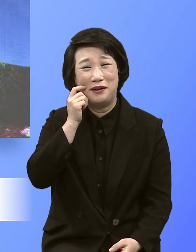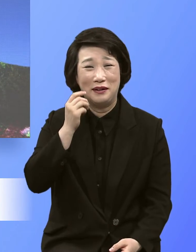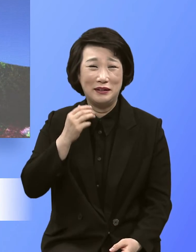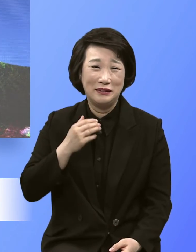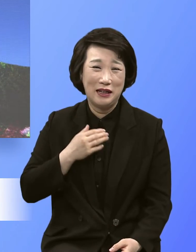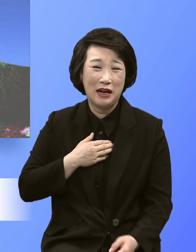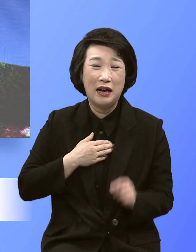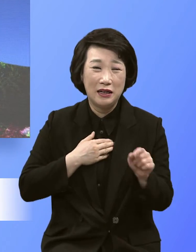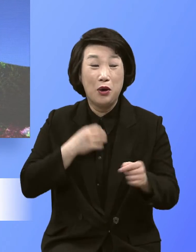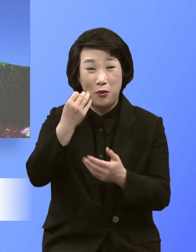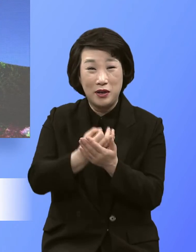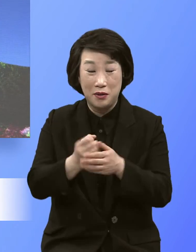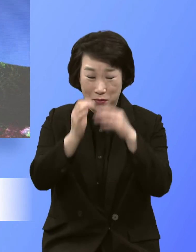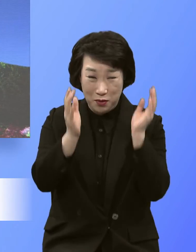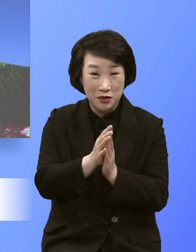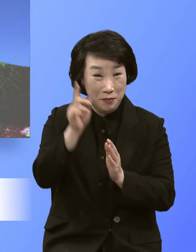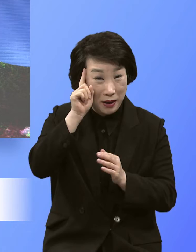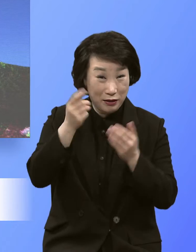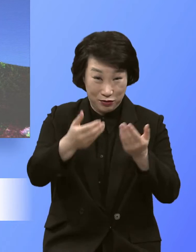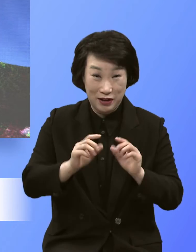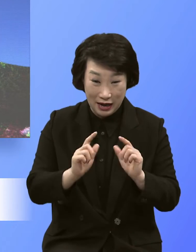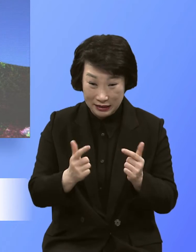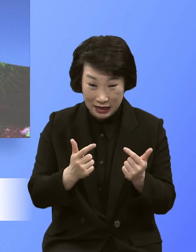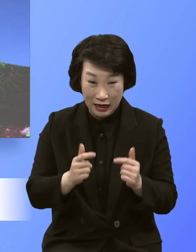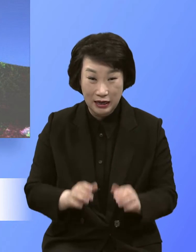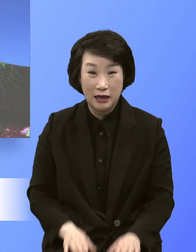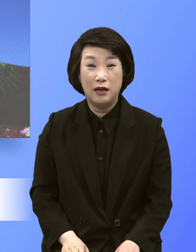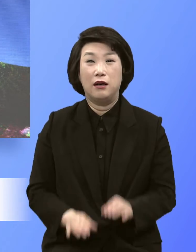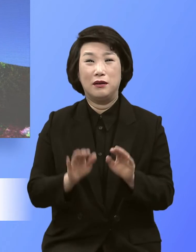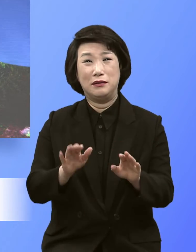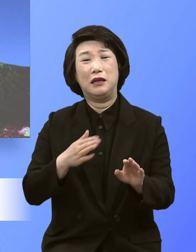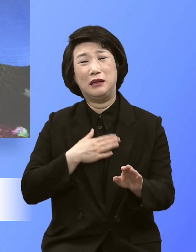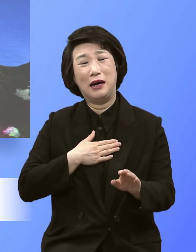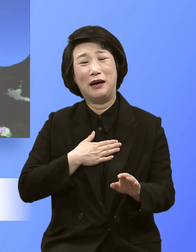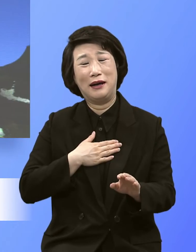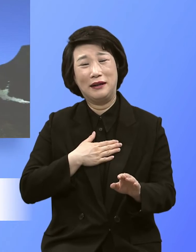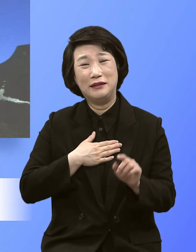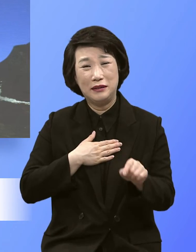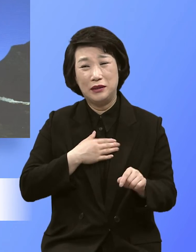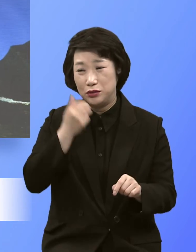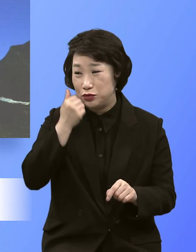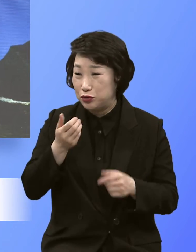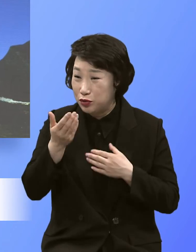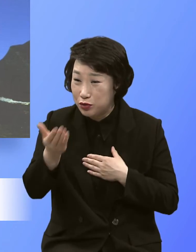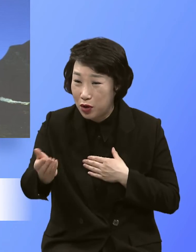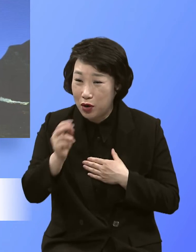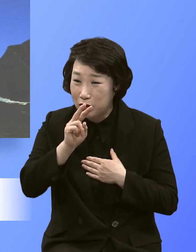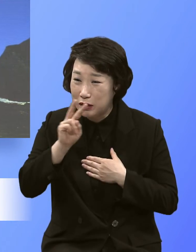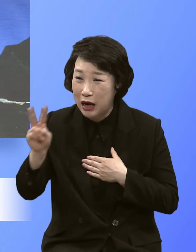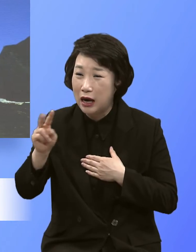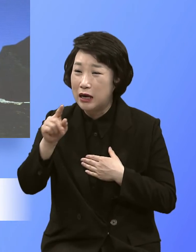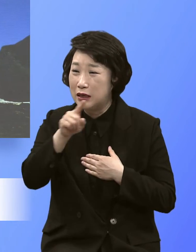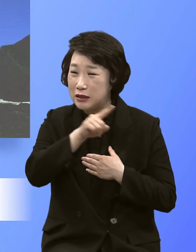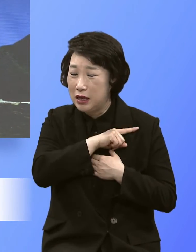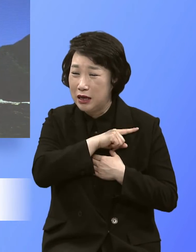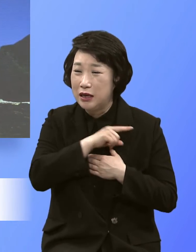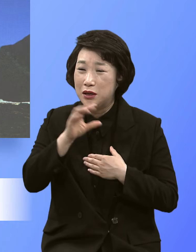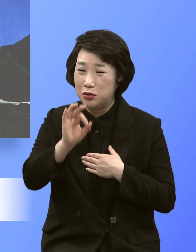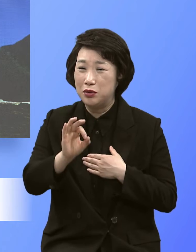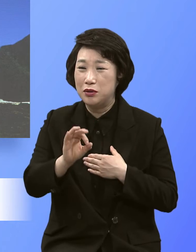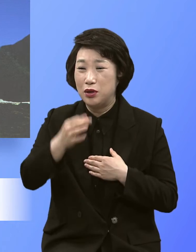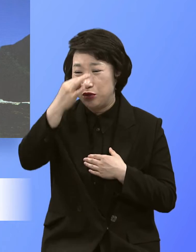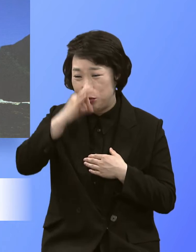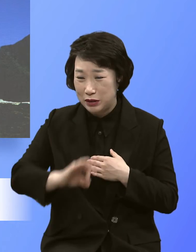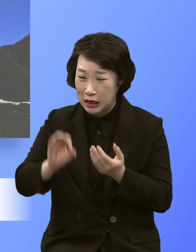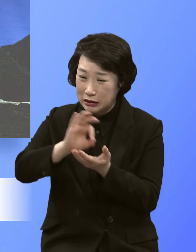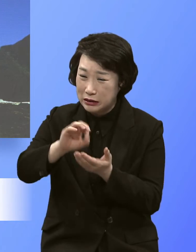이게 월급 다는 아니요. 근데 누구에게 줘야 가장 이 돈을